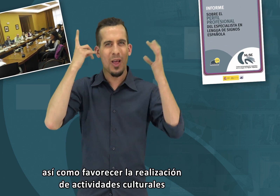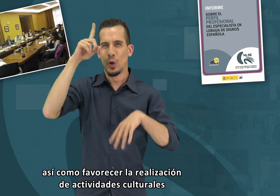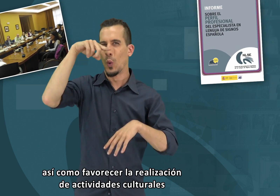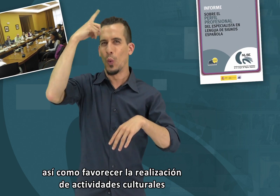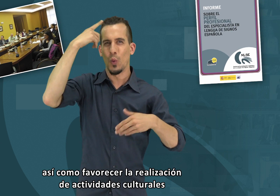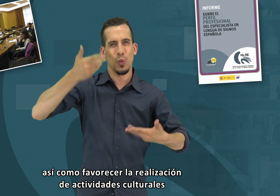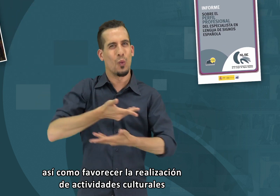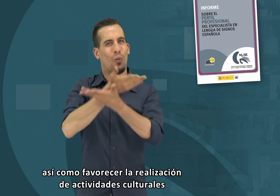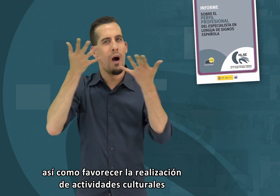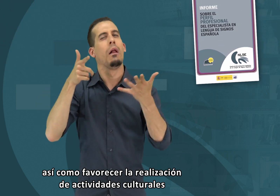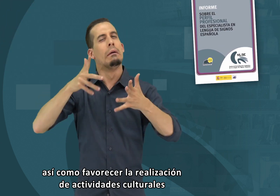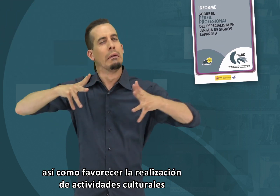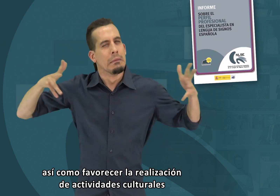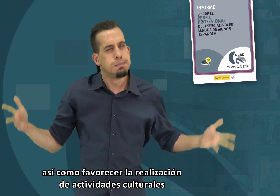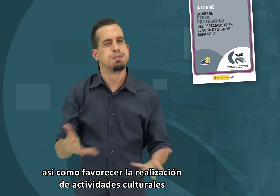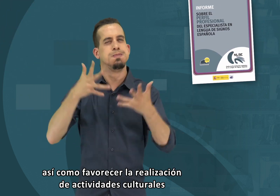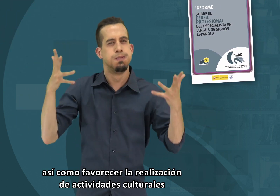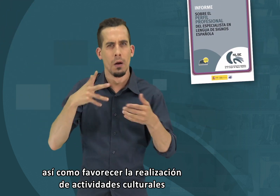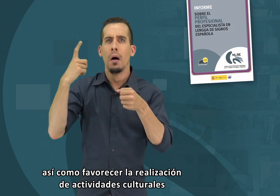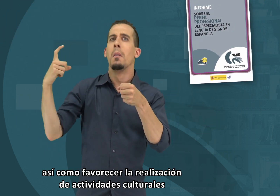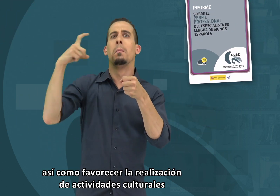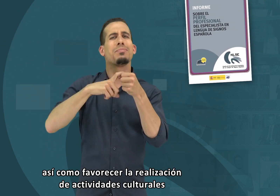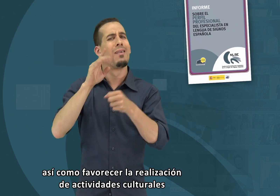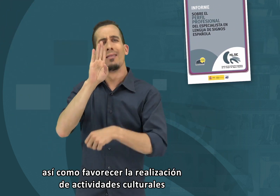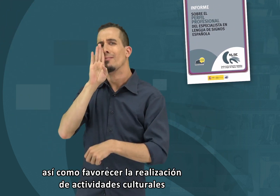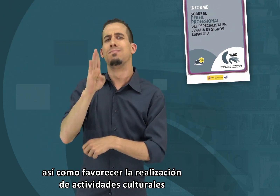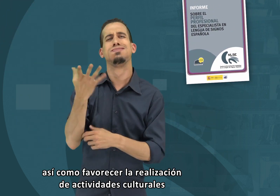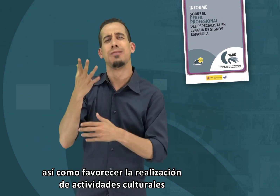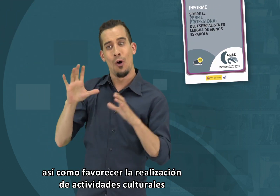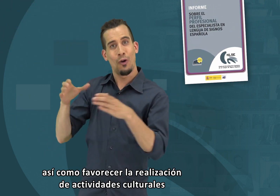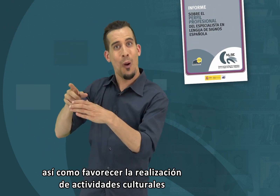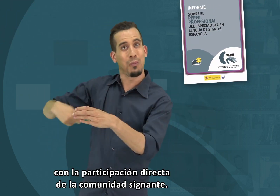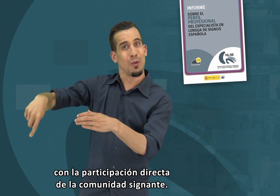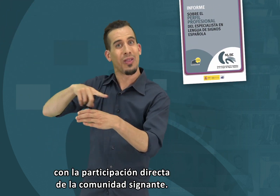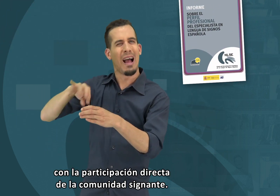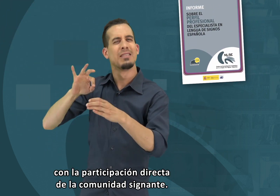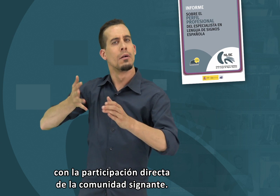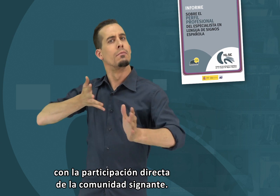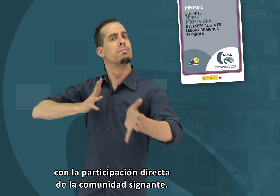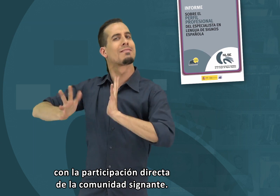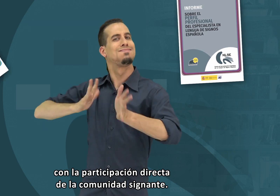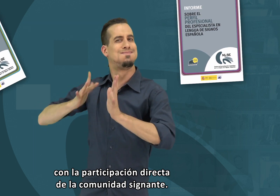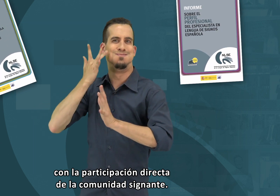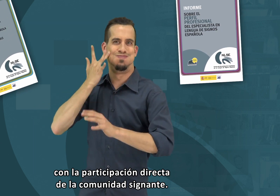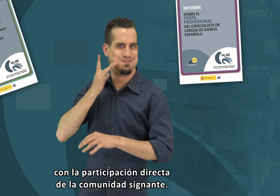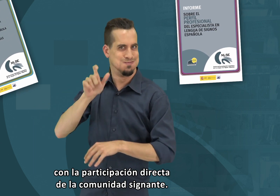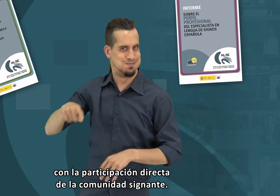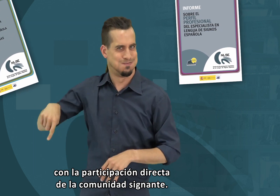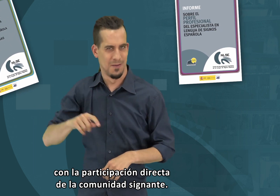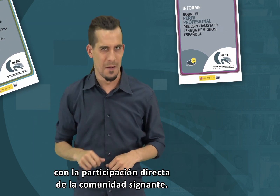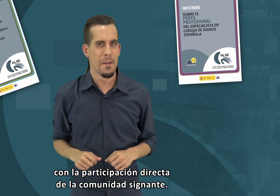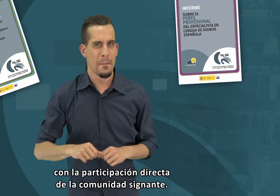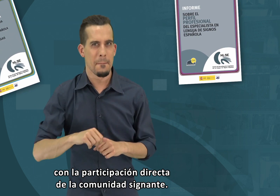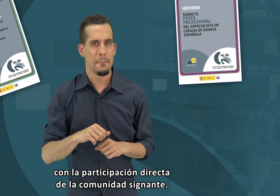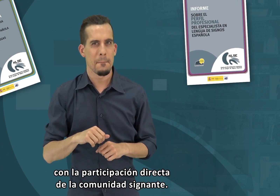como favorecer la realización de actividades culturales con la participación directa de la comunidad signante.